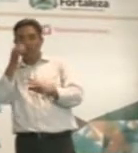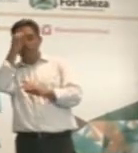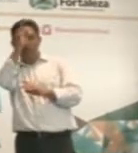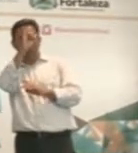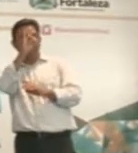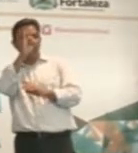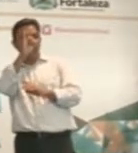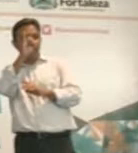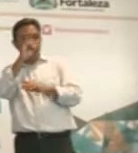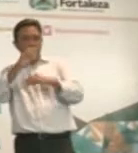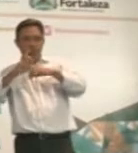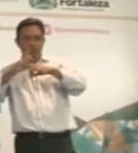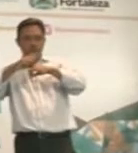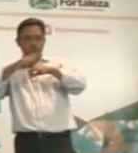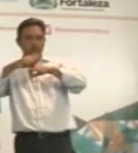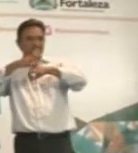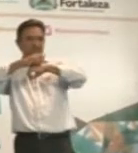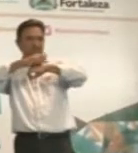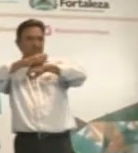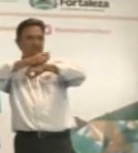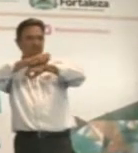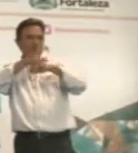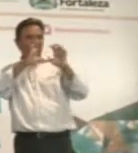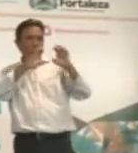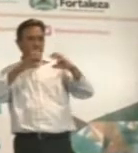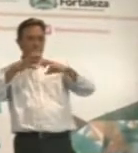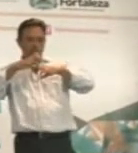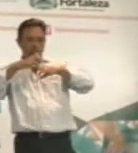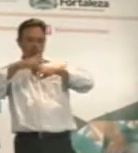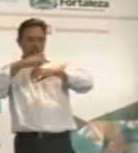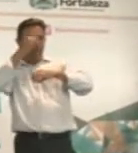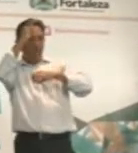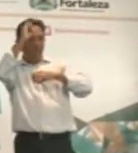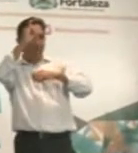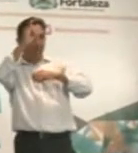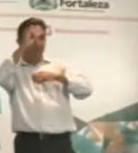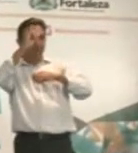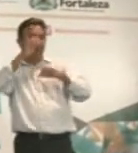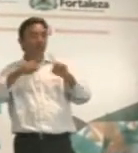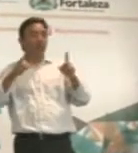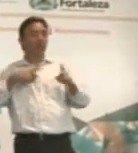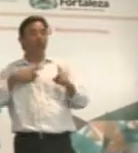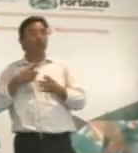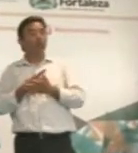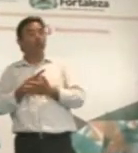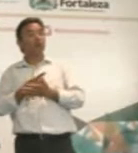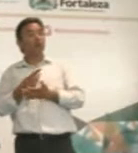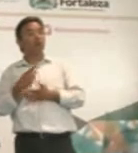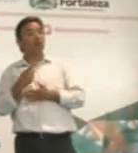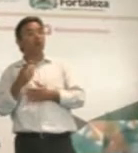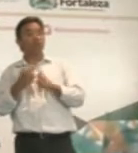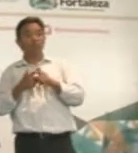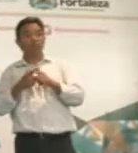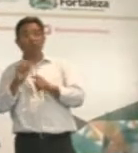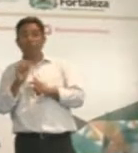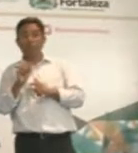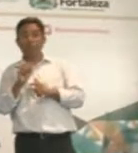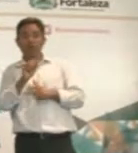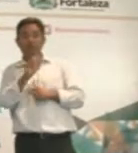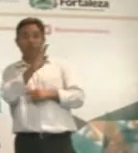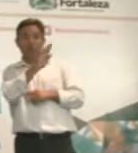praga do bicudo. Então o algodão vai lá. Só que tem um detalhe: o que é que pode acontecer? O